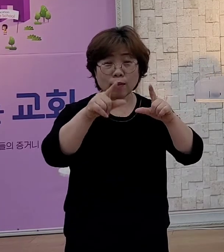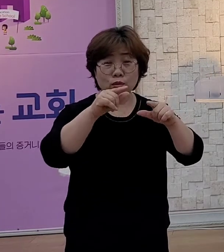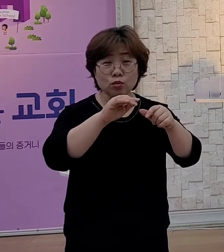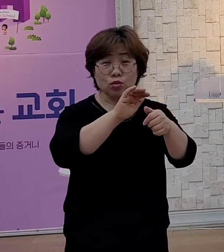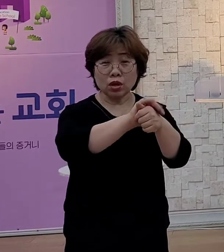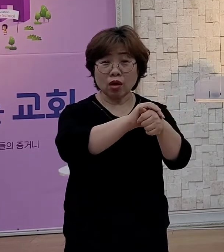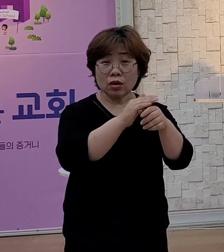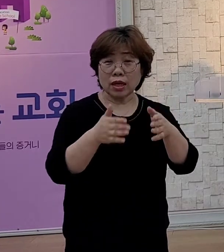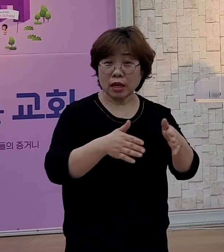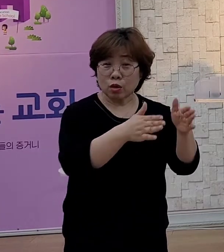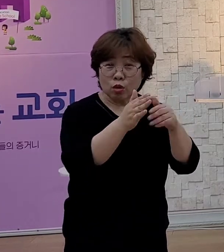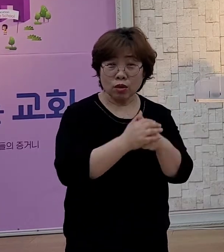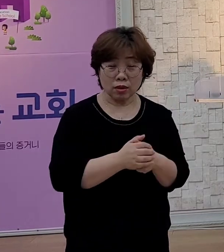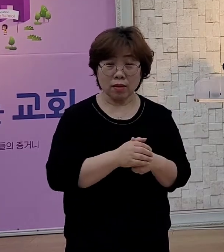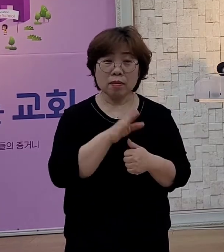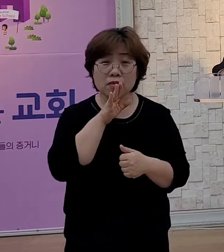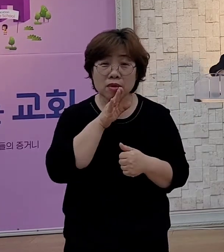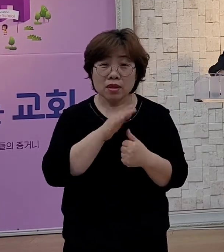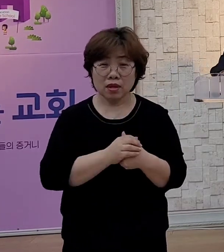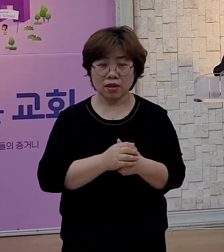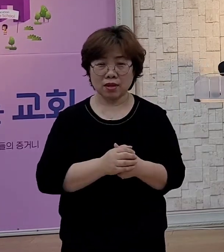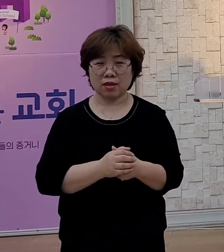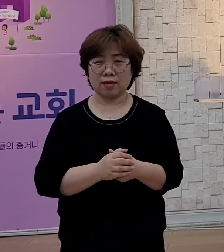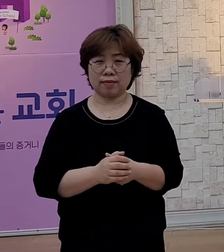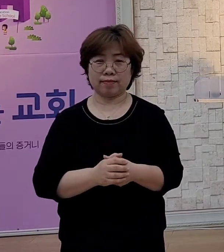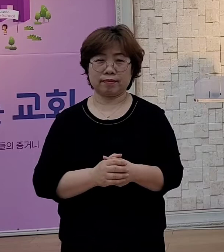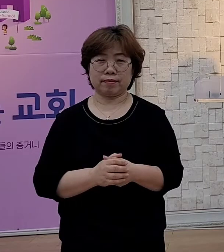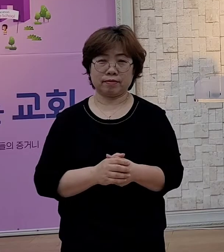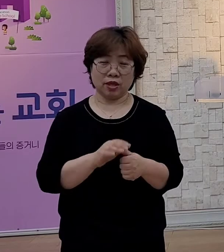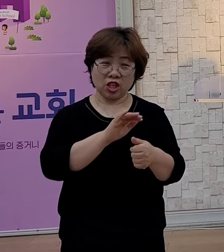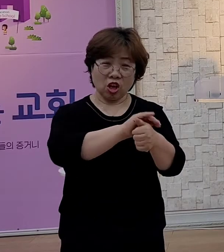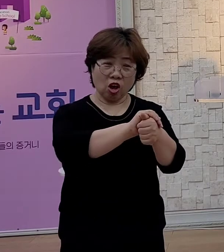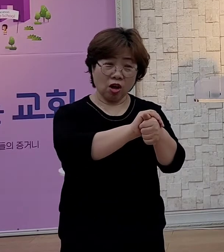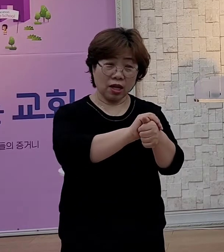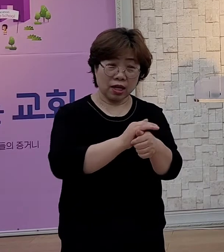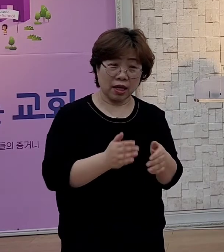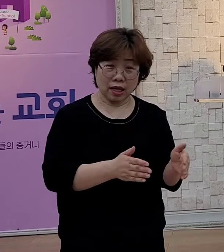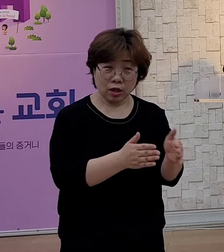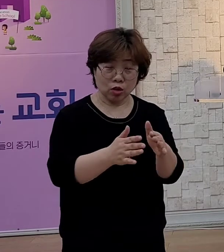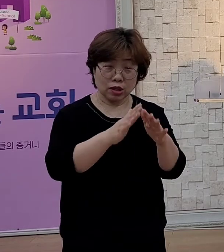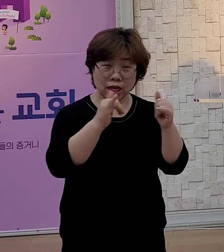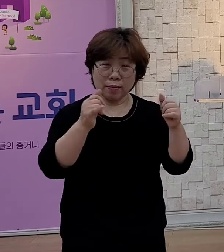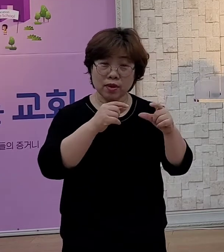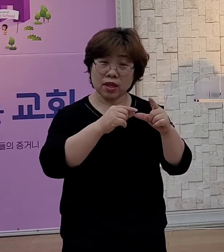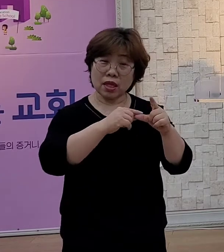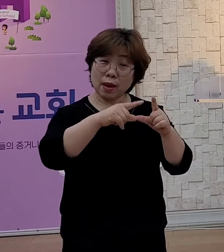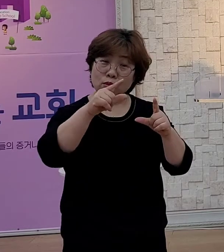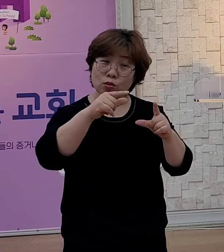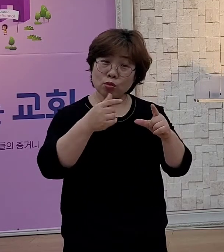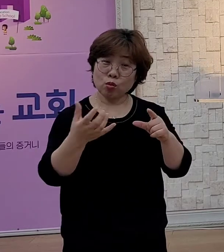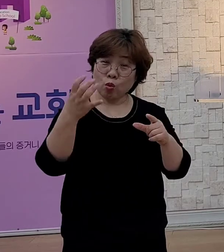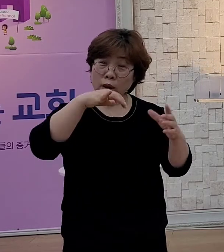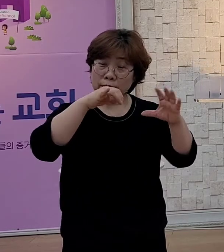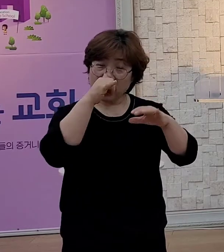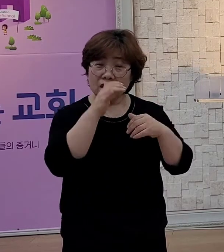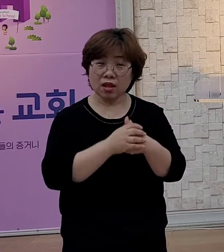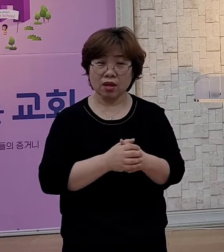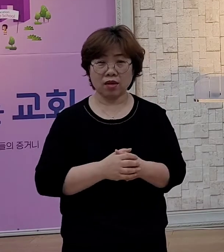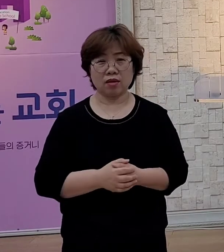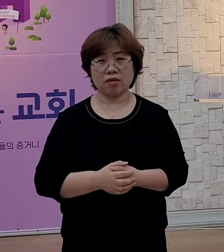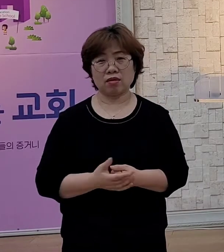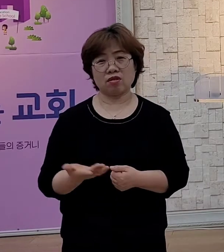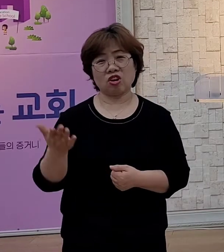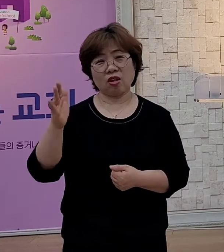보면 경상북도까지. 그죠? 대부분 경상남북도, 부산, 뭐, 대부분입니다.